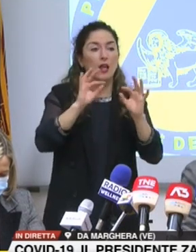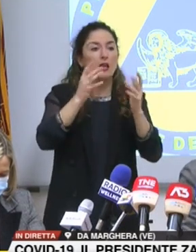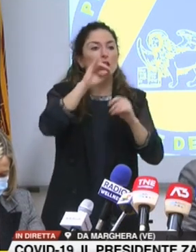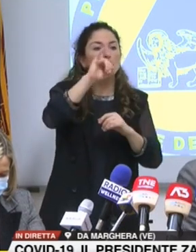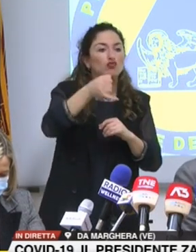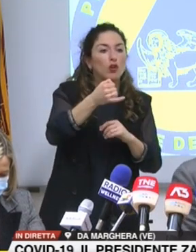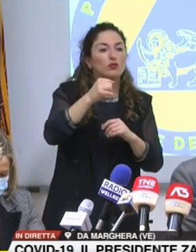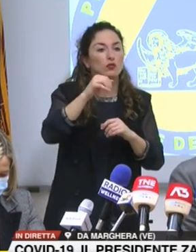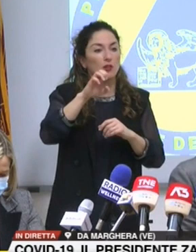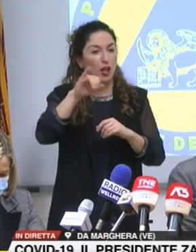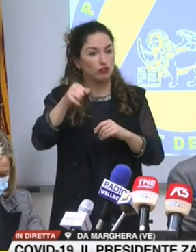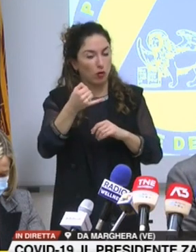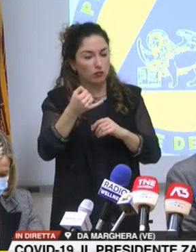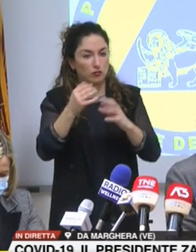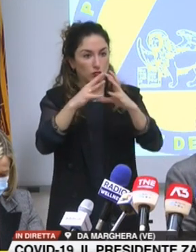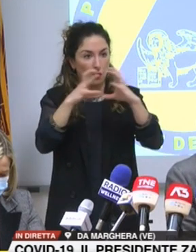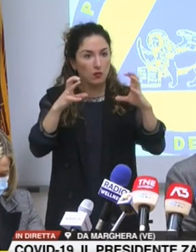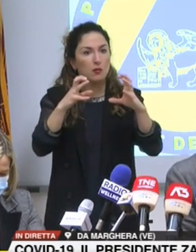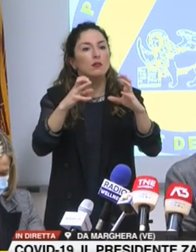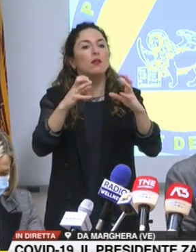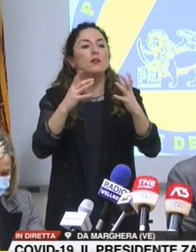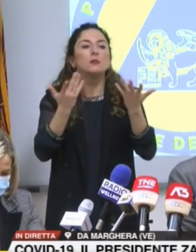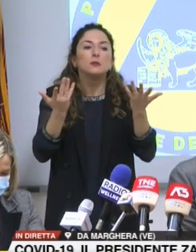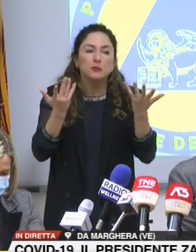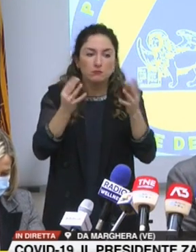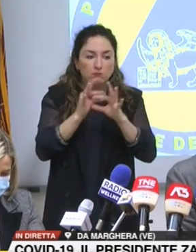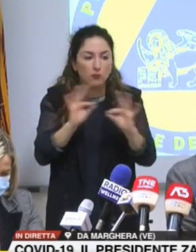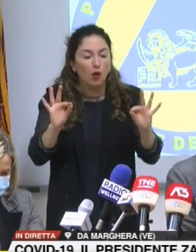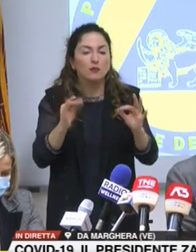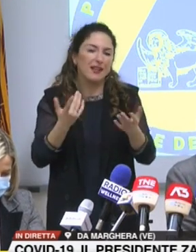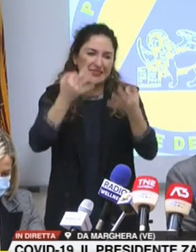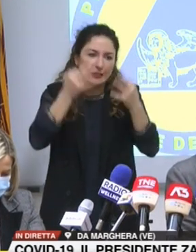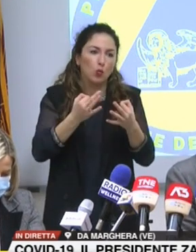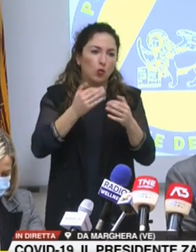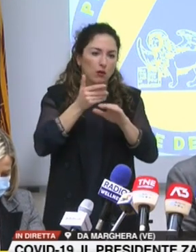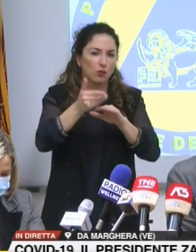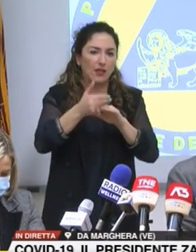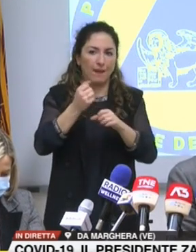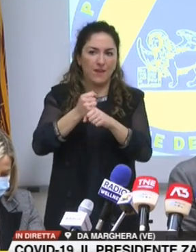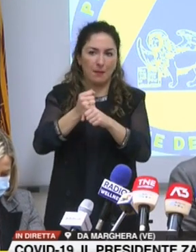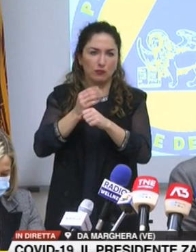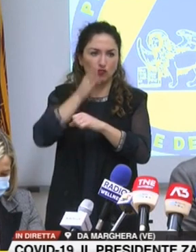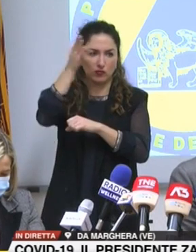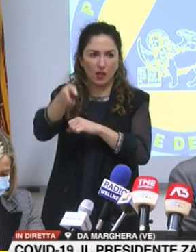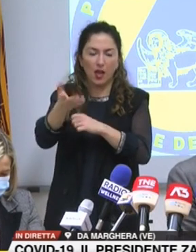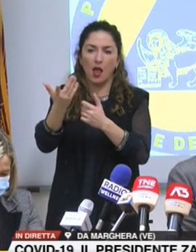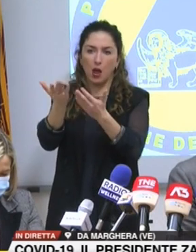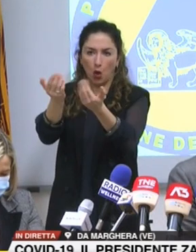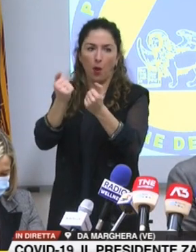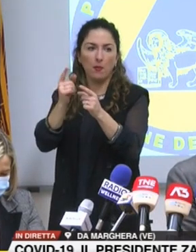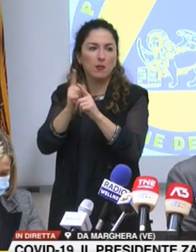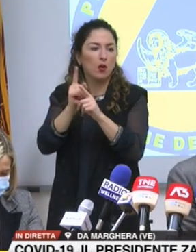si sbloccherà la situazione, ma è inevitabile che poi noi andremo a comprarcelo in farmacia. perché diventerà un vaccino da richiamo annuale come